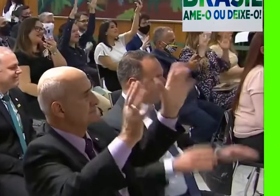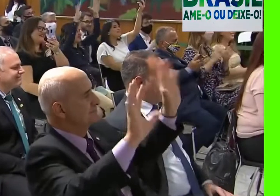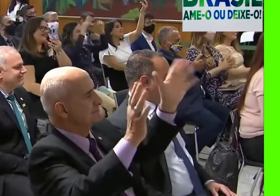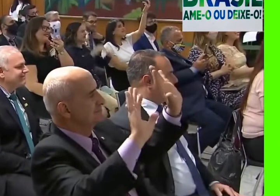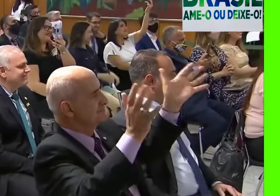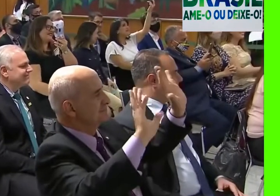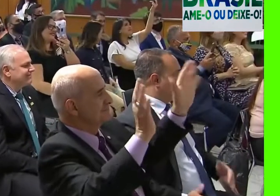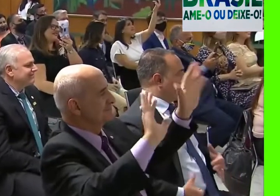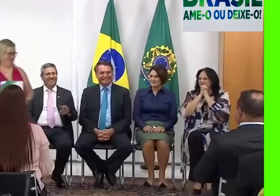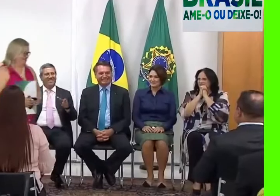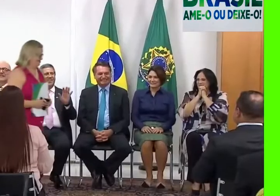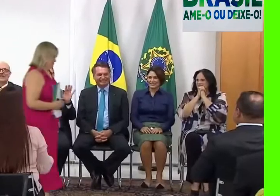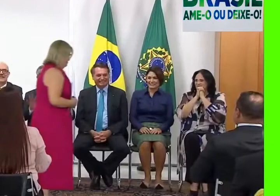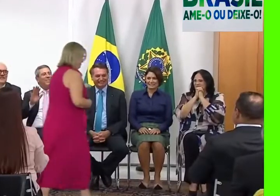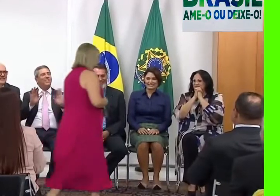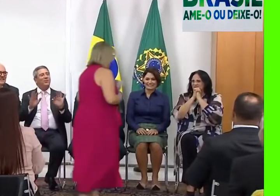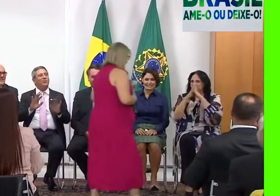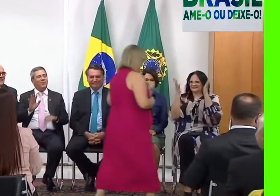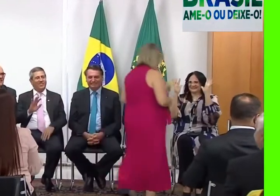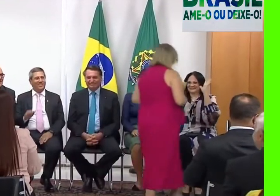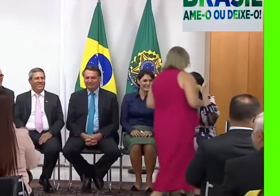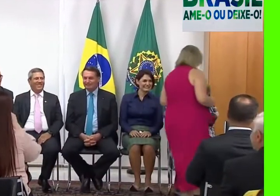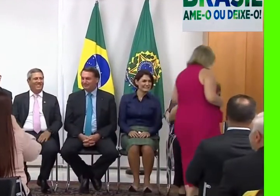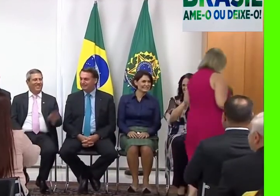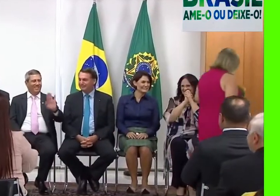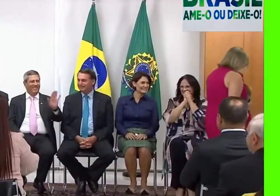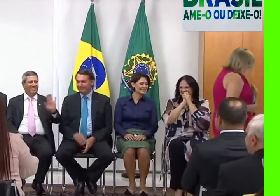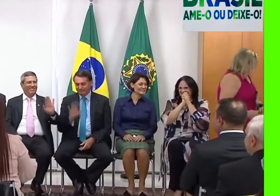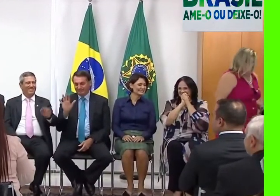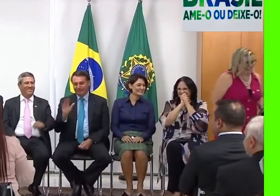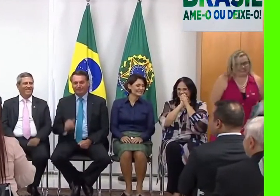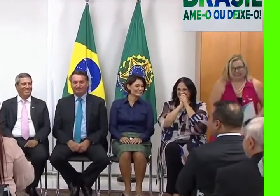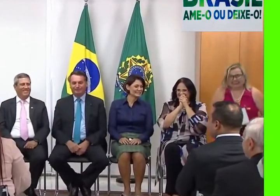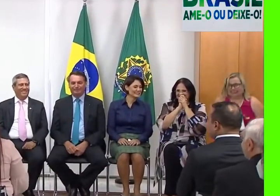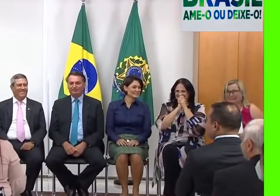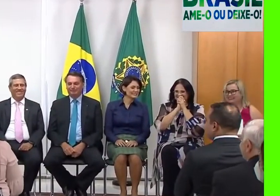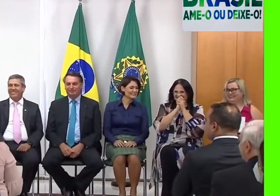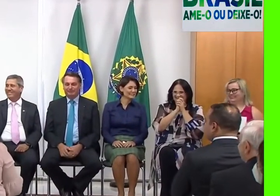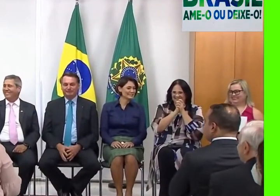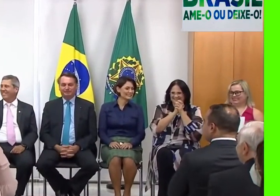Assistiremos agora a vídeo alusivo ao Dia Internacional dos Intérpretes e Tradutores.